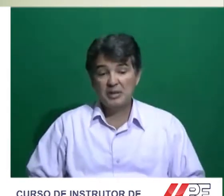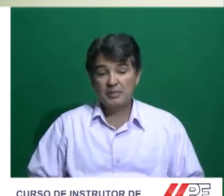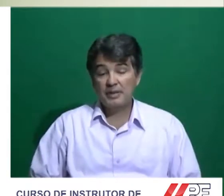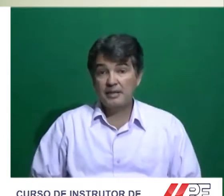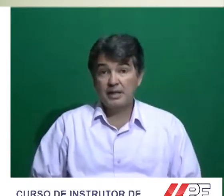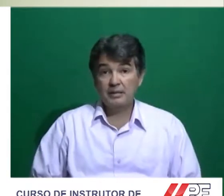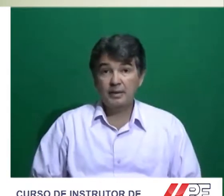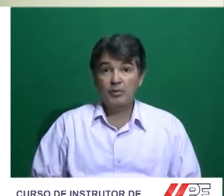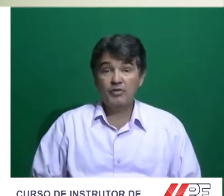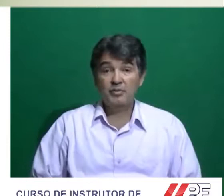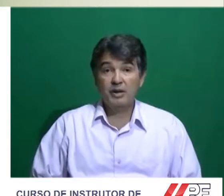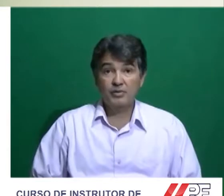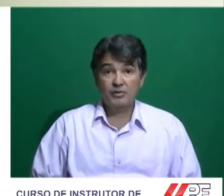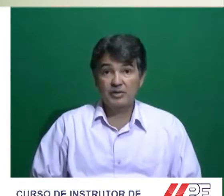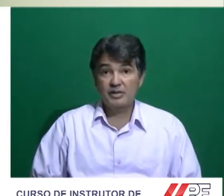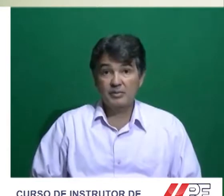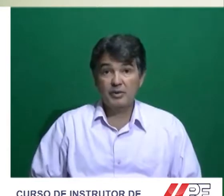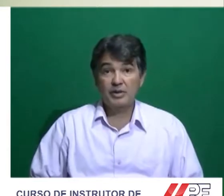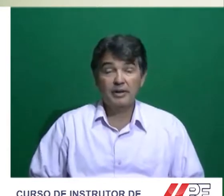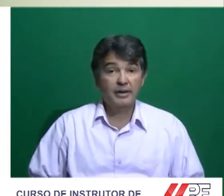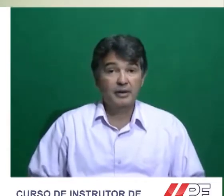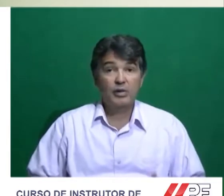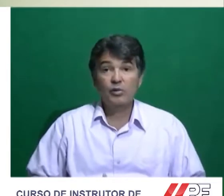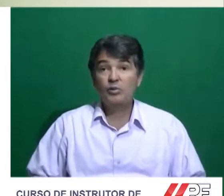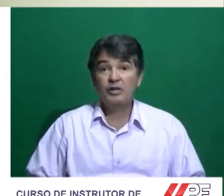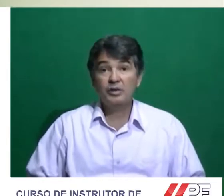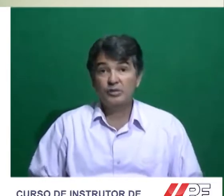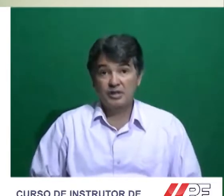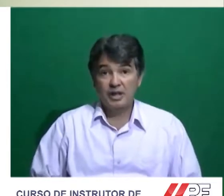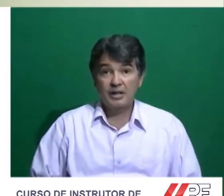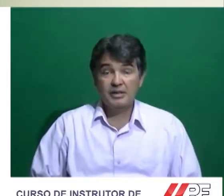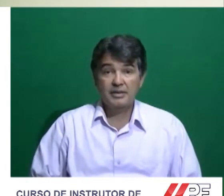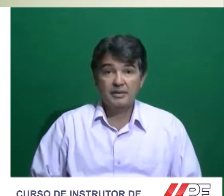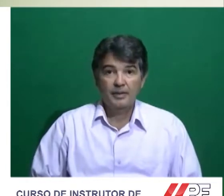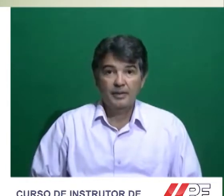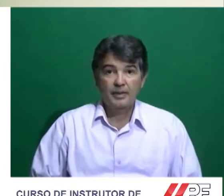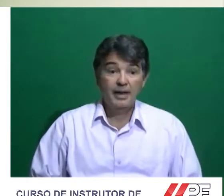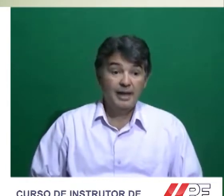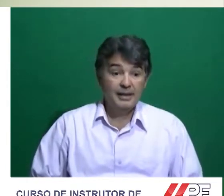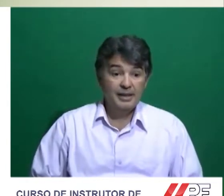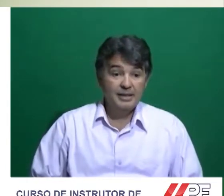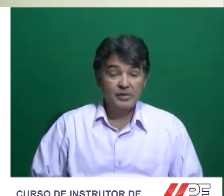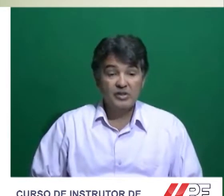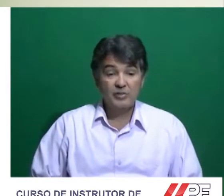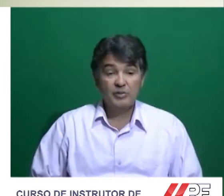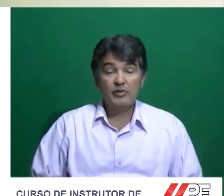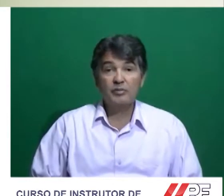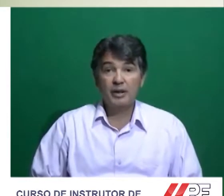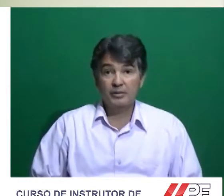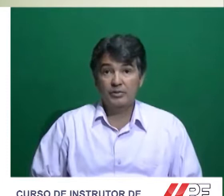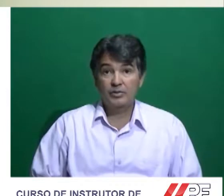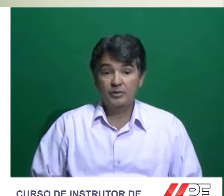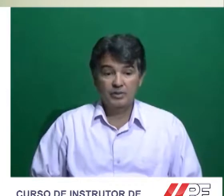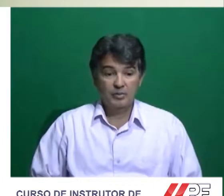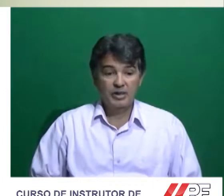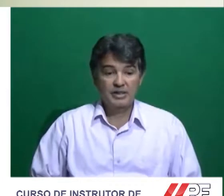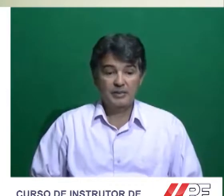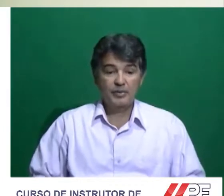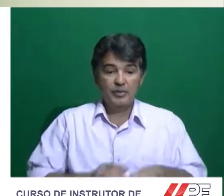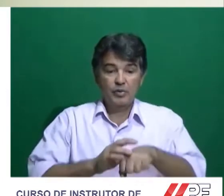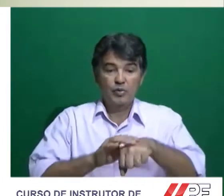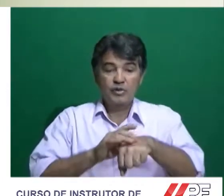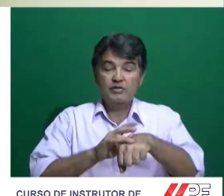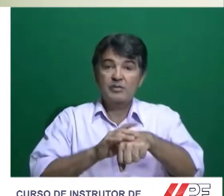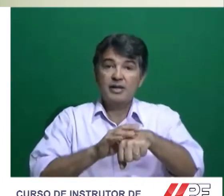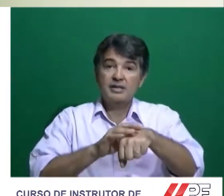Outro exemplo para movimentos, que vocês podem ir encontrando nos sinais, e caracterizando que tipo de movimento, por